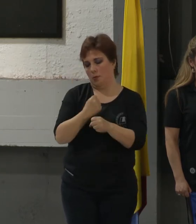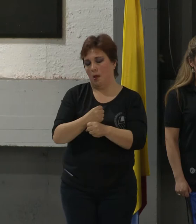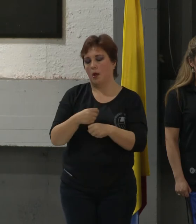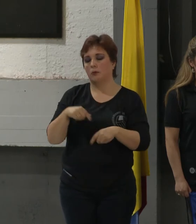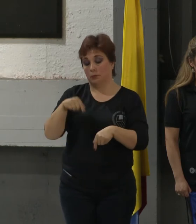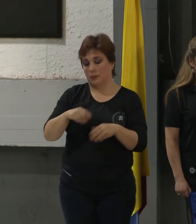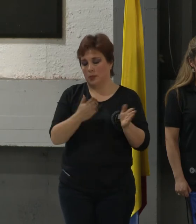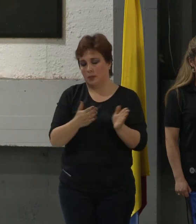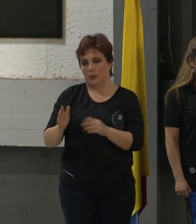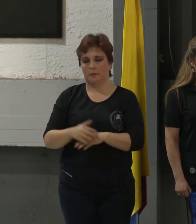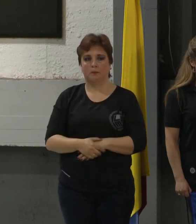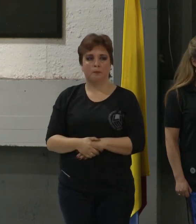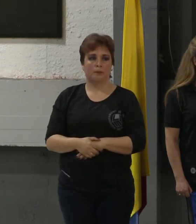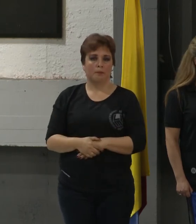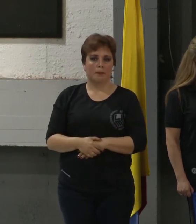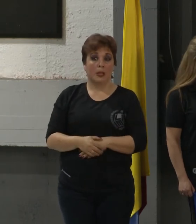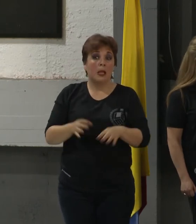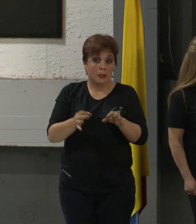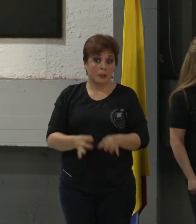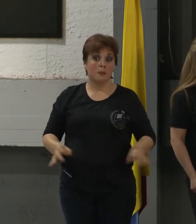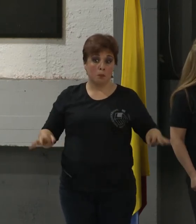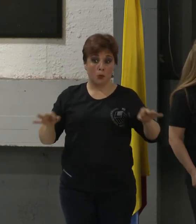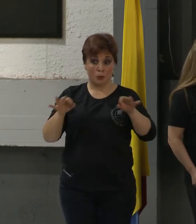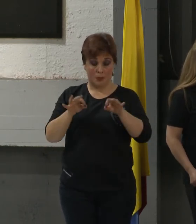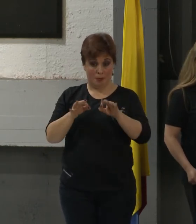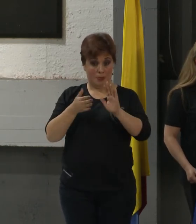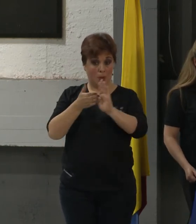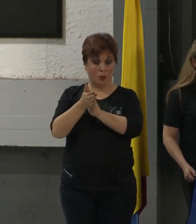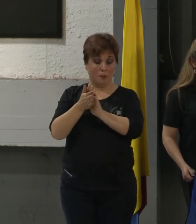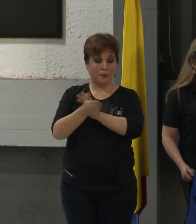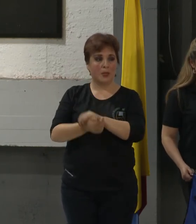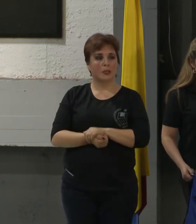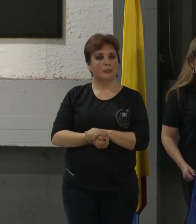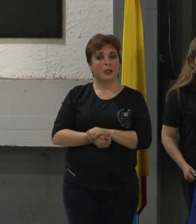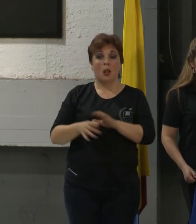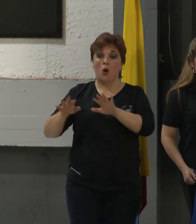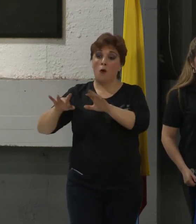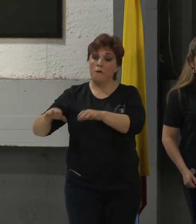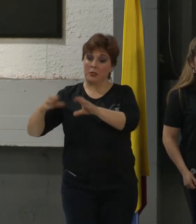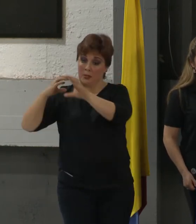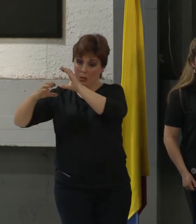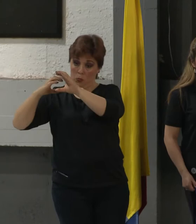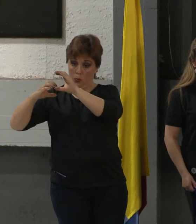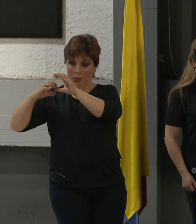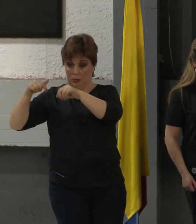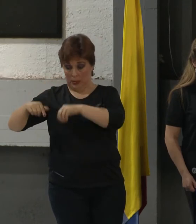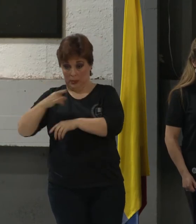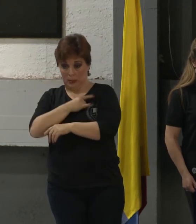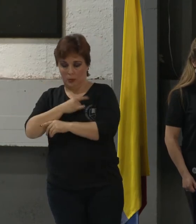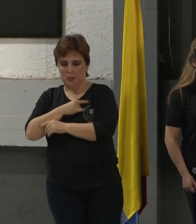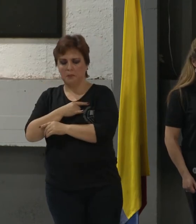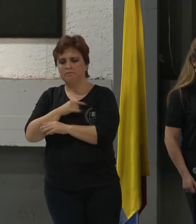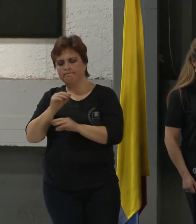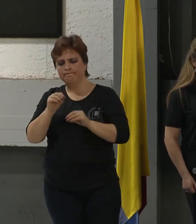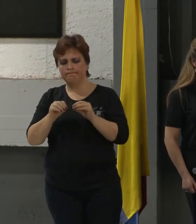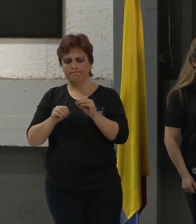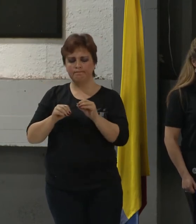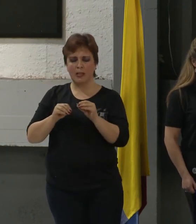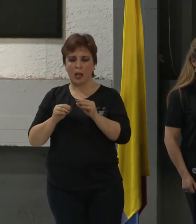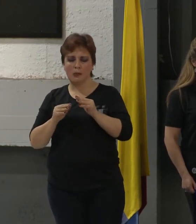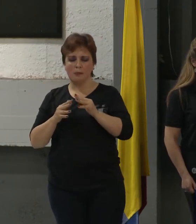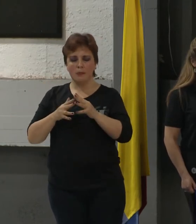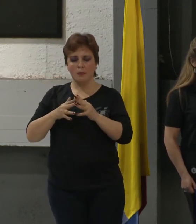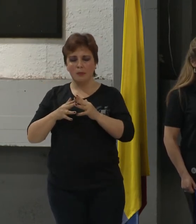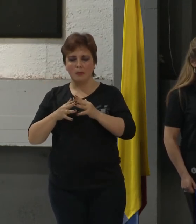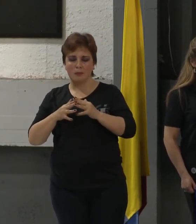es importante mencionar que comunicaciones realizó algunos ajustes en la diagramación en un formato que permitirá